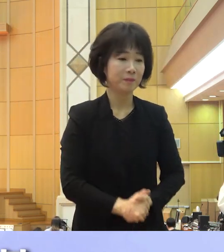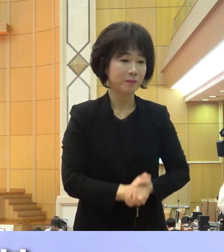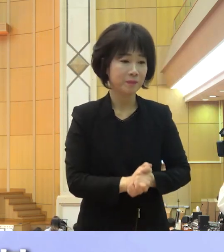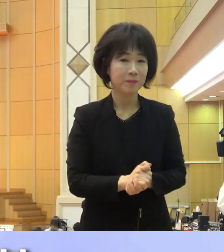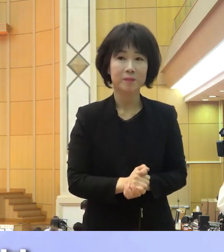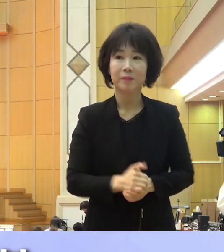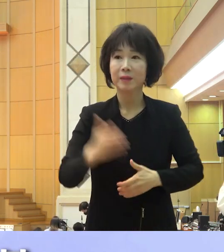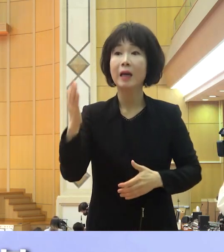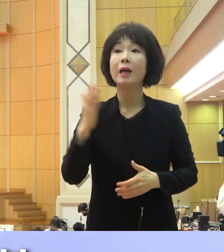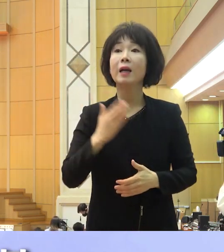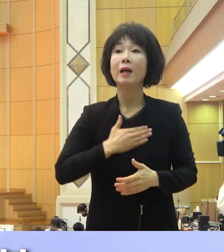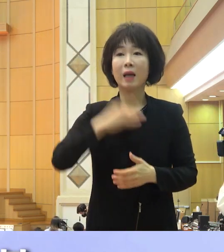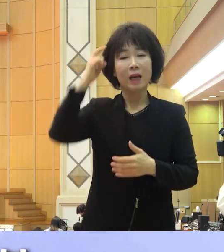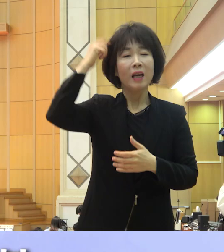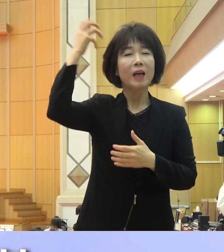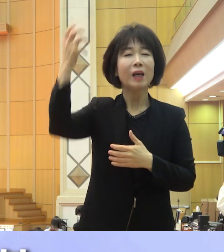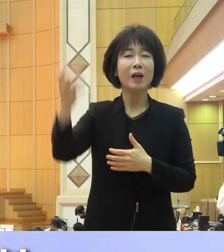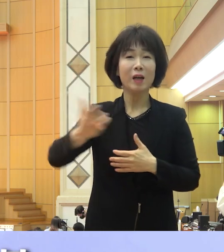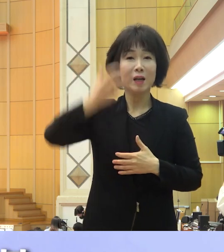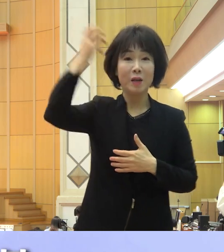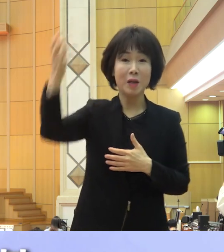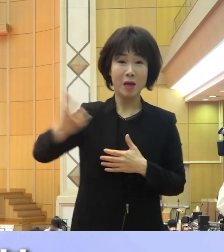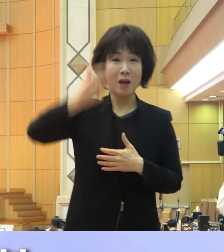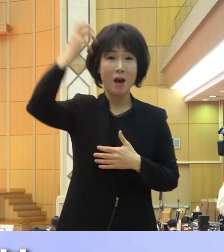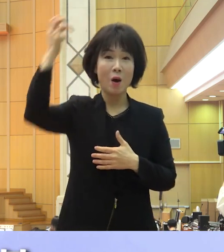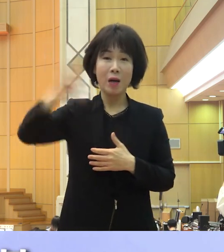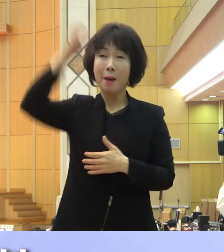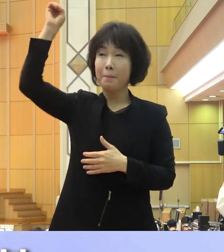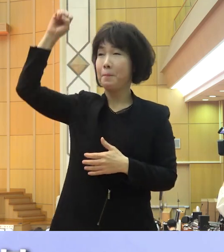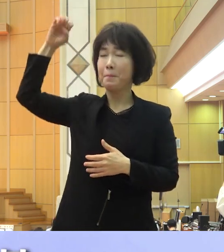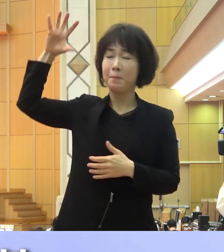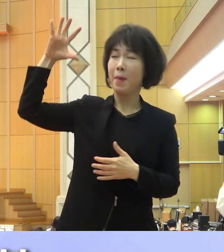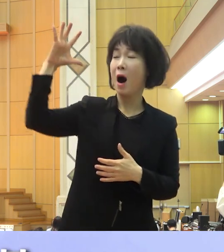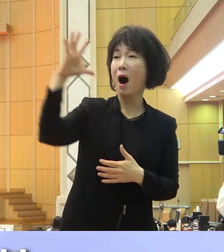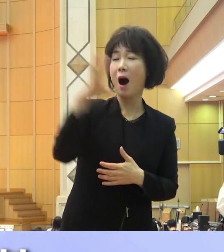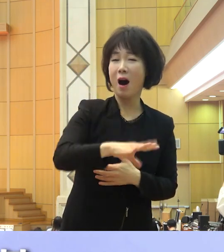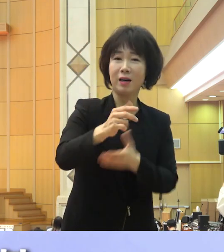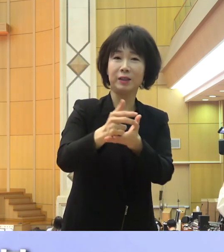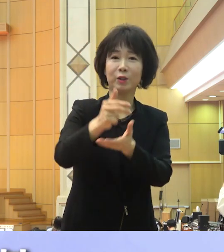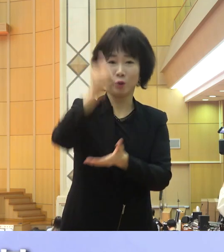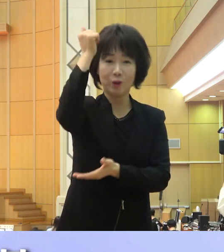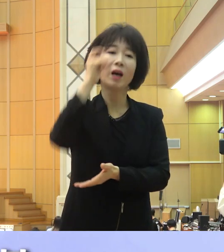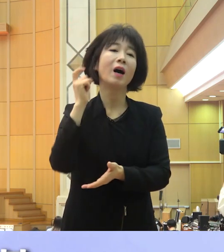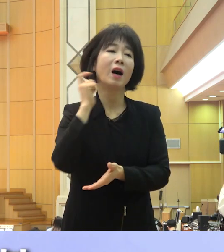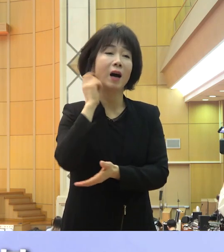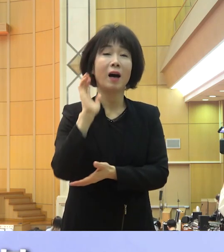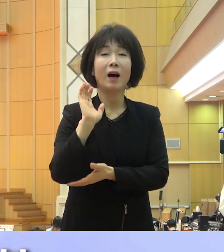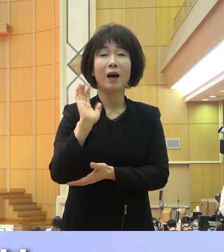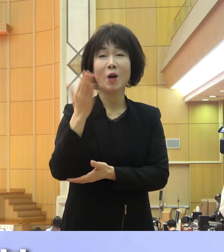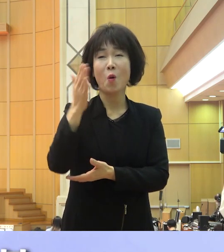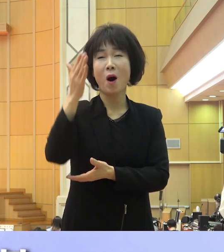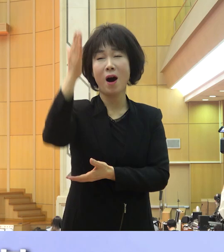내 영혼에 햇빛 비치니 주 영광